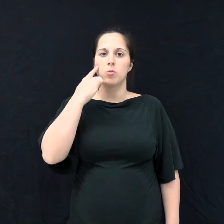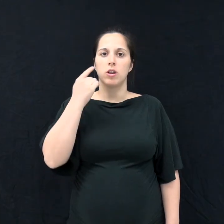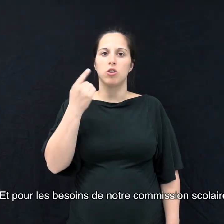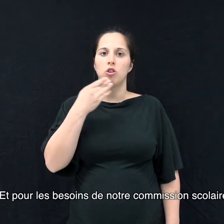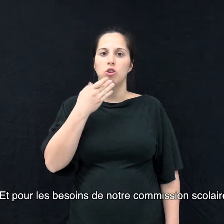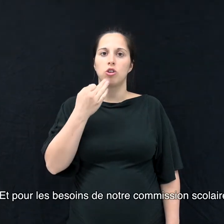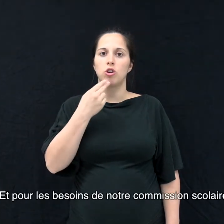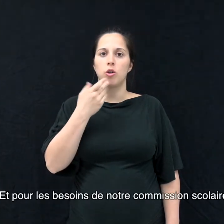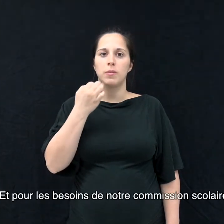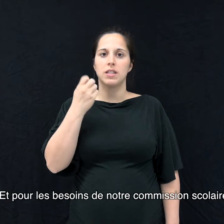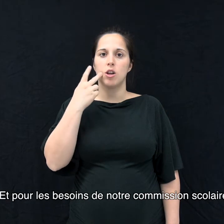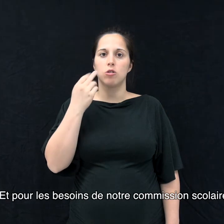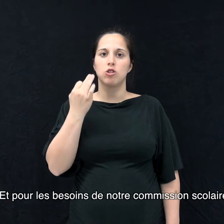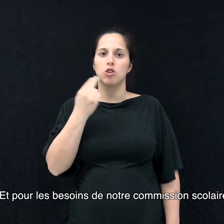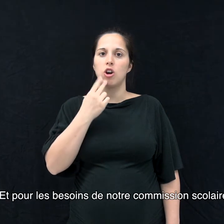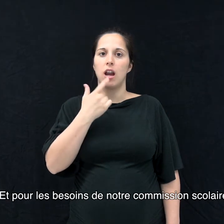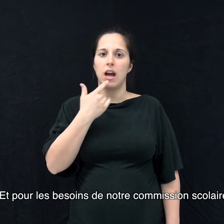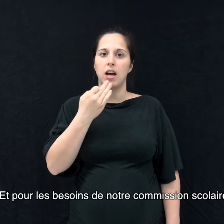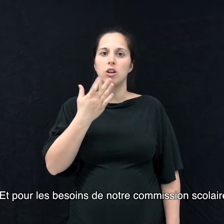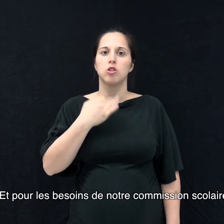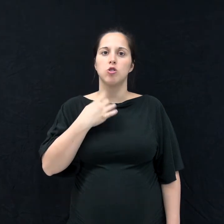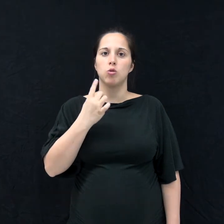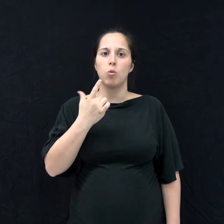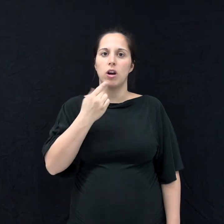Et pour les besoins de notre commission scolaire,